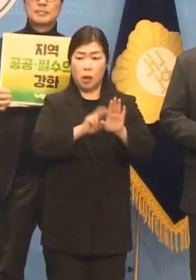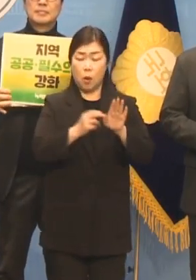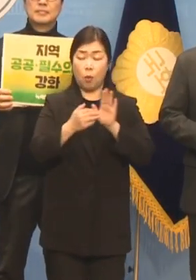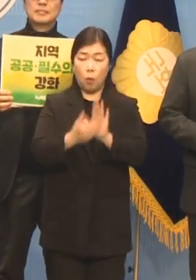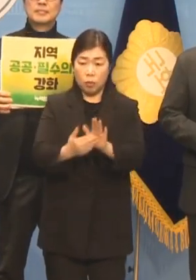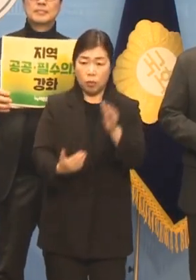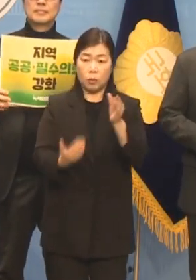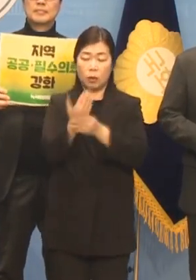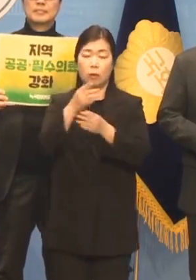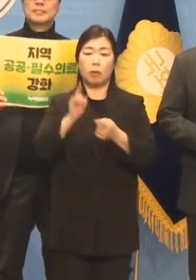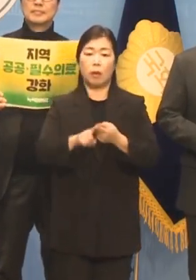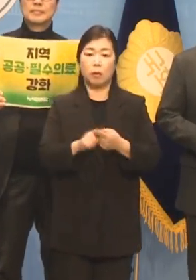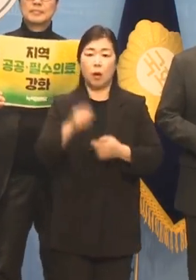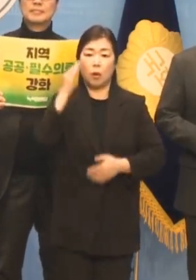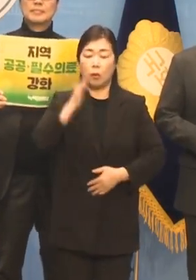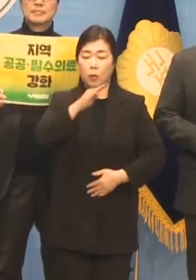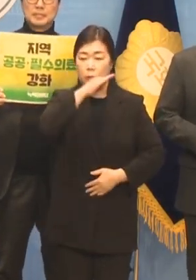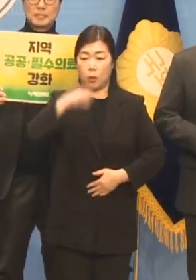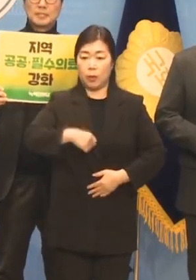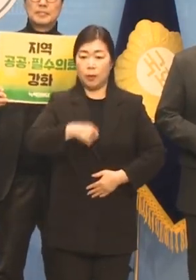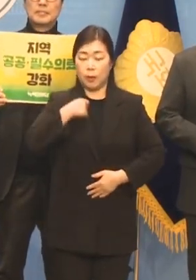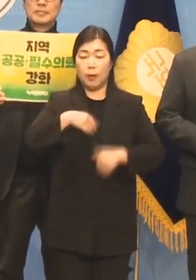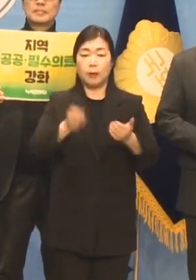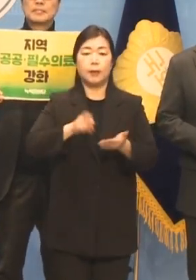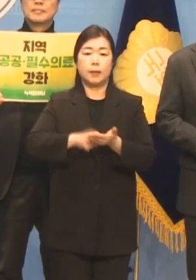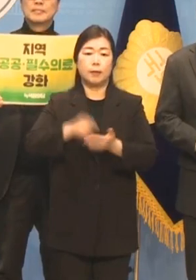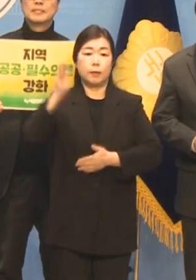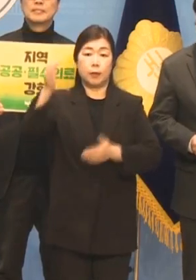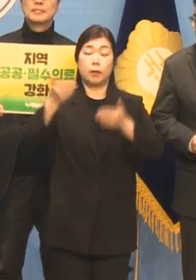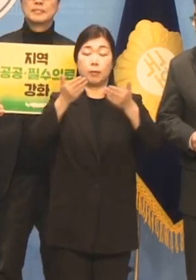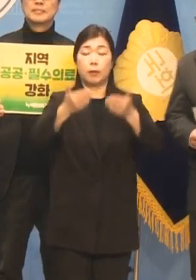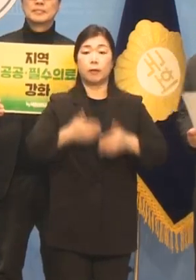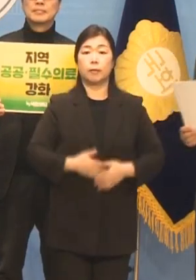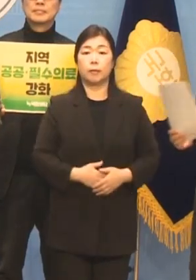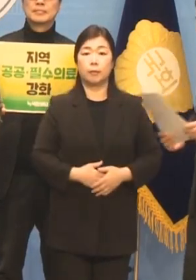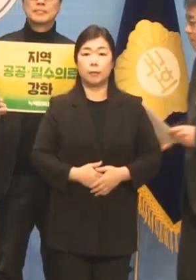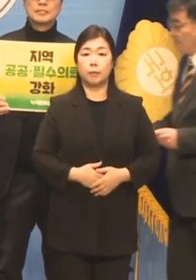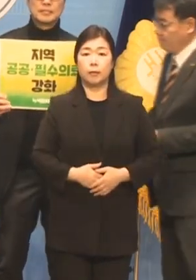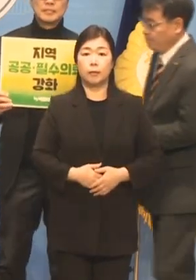관련 녹색정의당 긴급 기자회견을 시작하도록 하겠습니다.